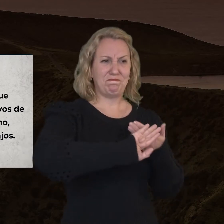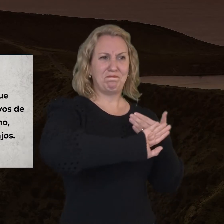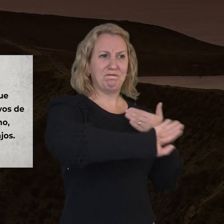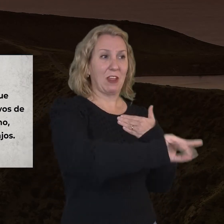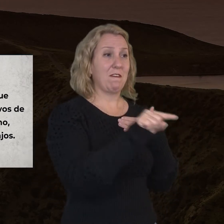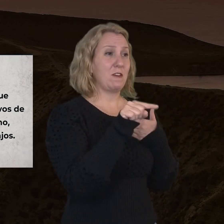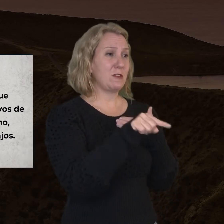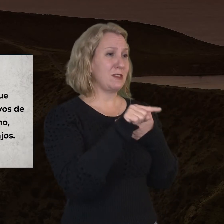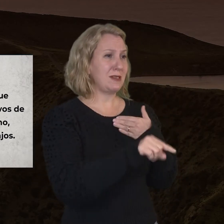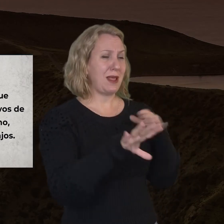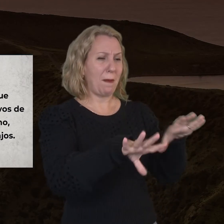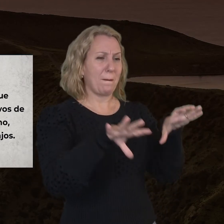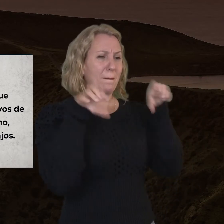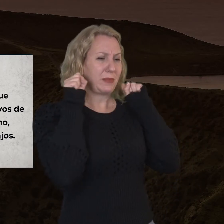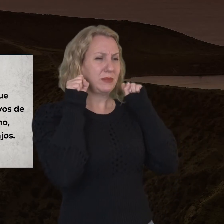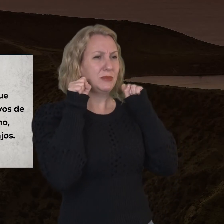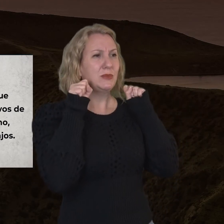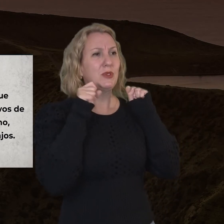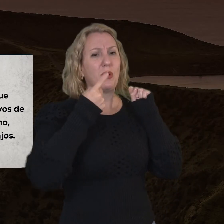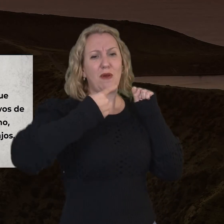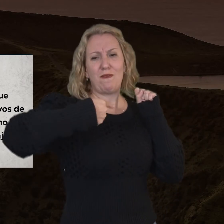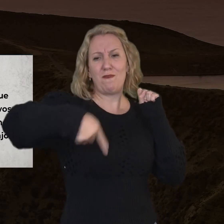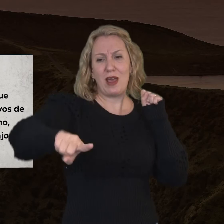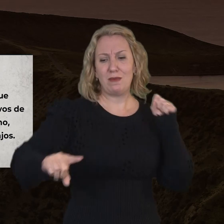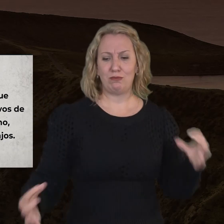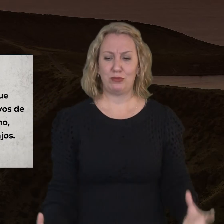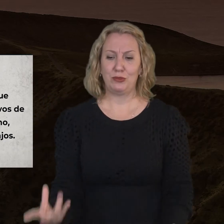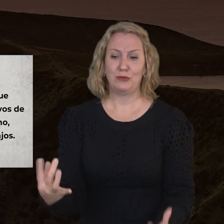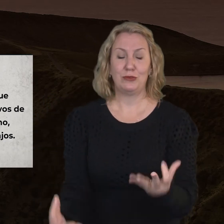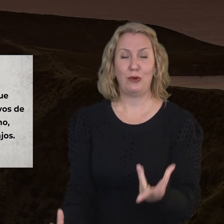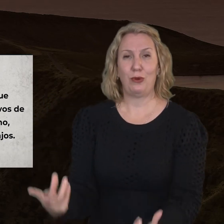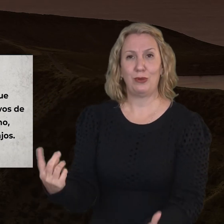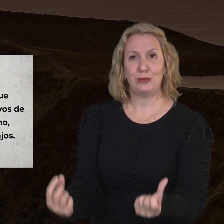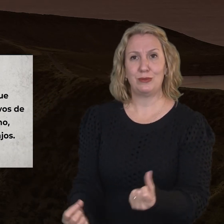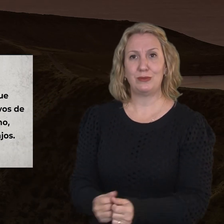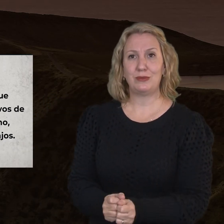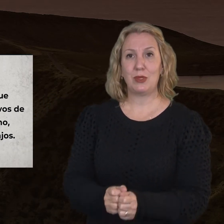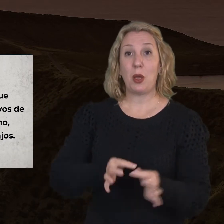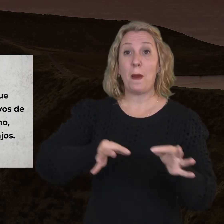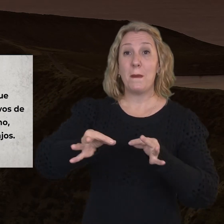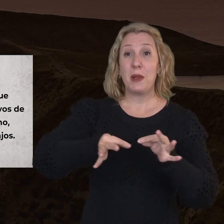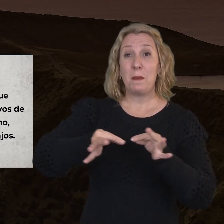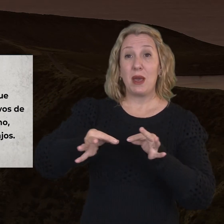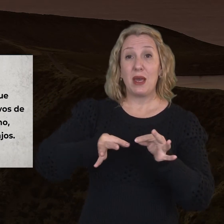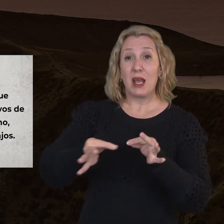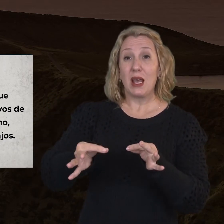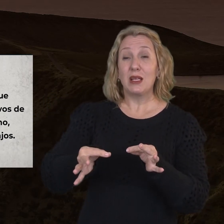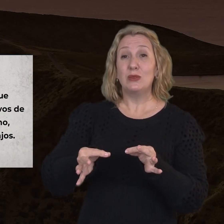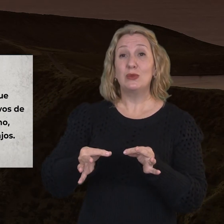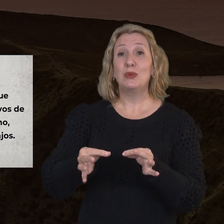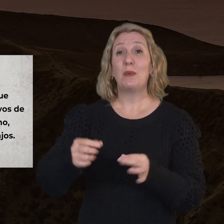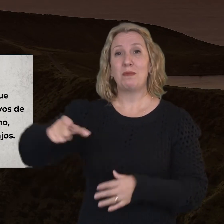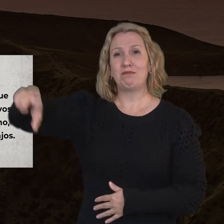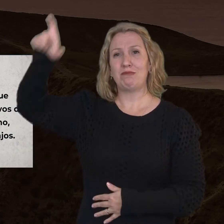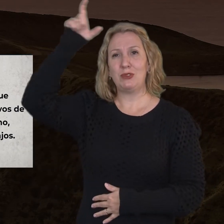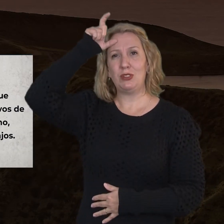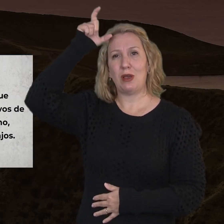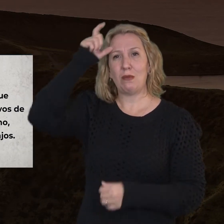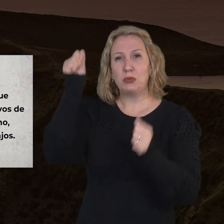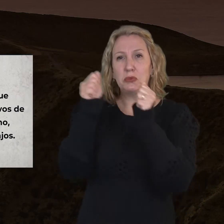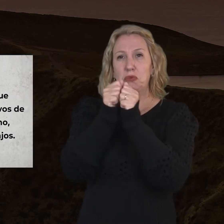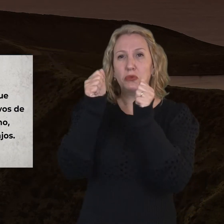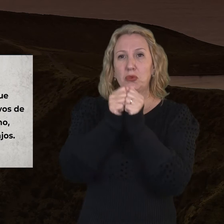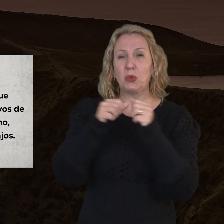de fogo preparado para quem não para o homem é mas para o diabo e seus